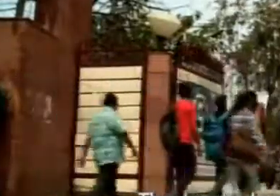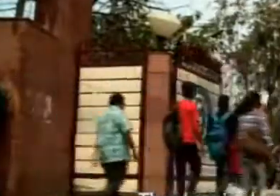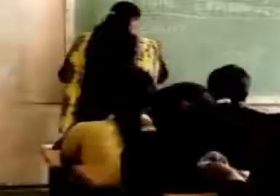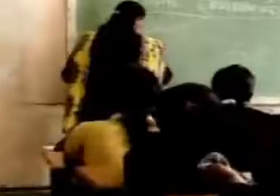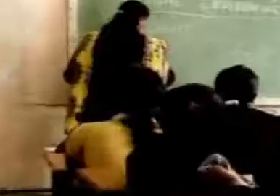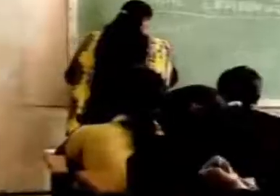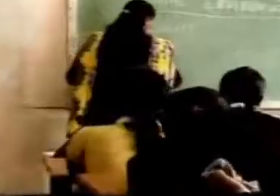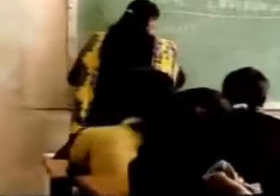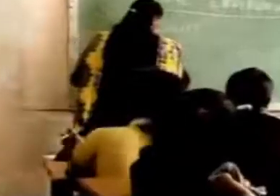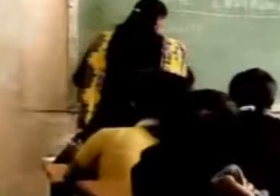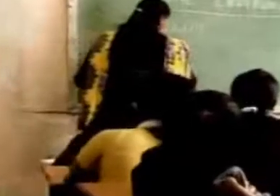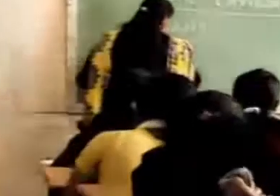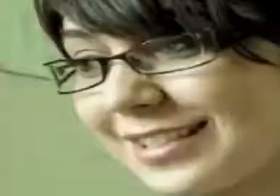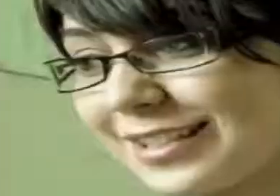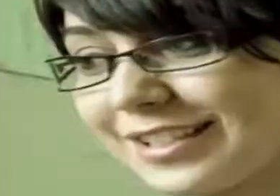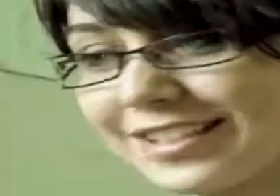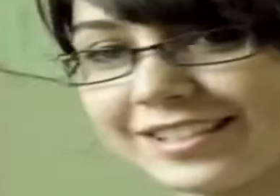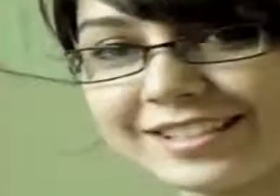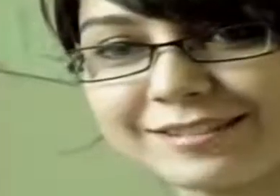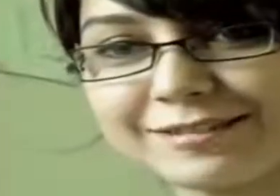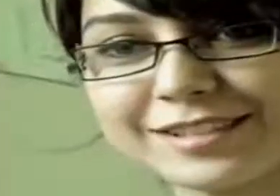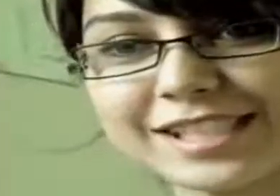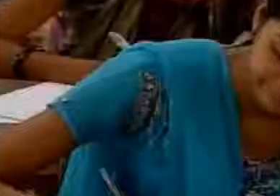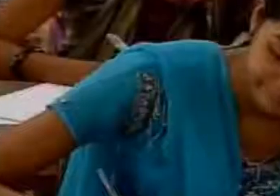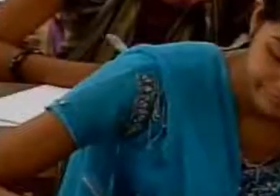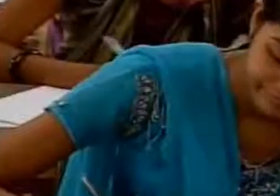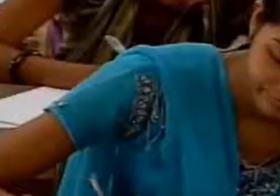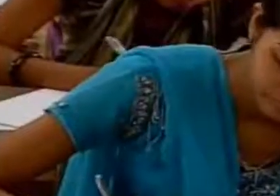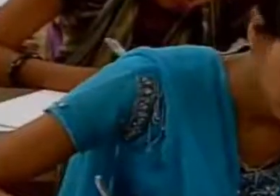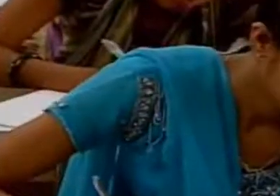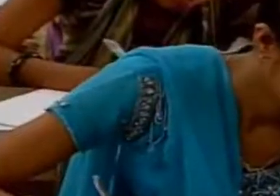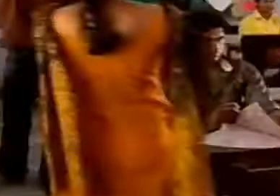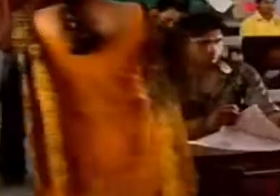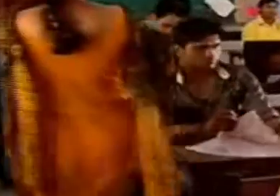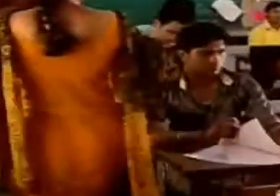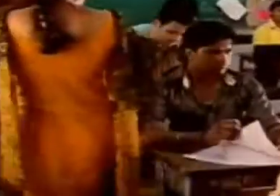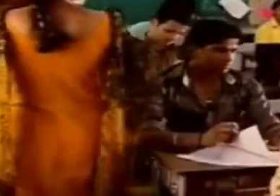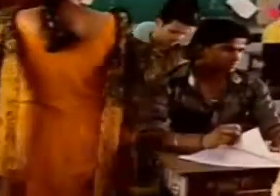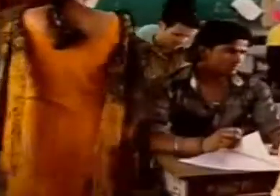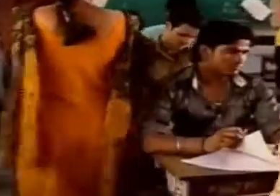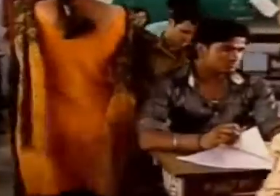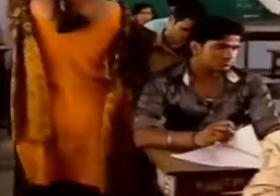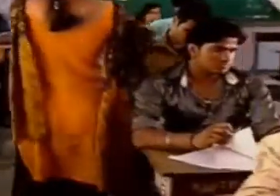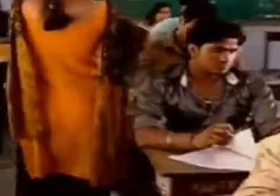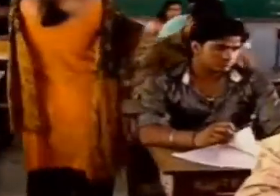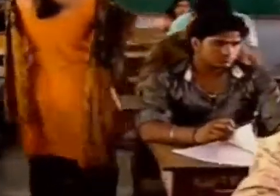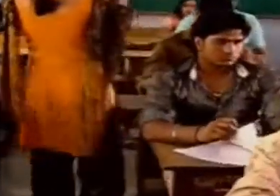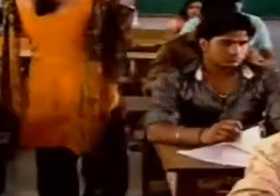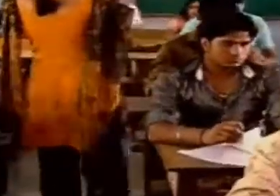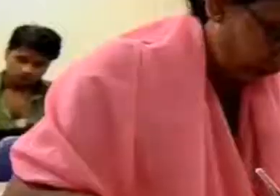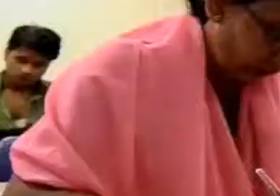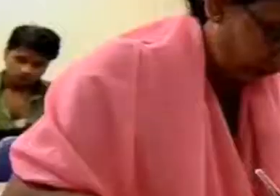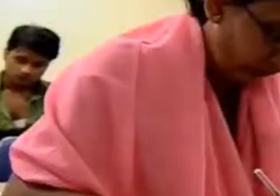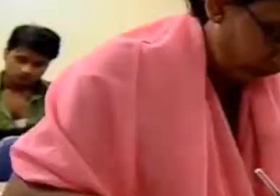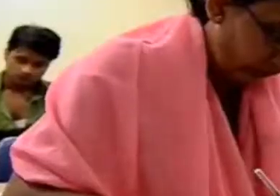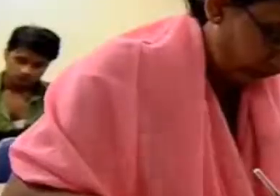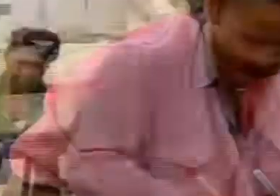खातिर। शिक्षा परीक्षा का अवसर एक बार ही क्यों मिलता